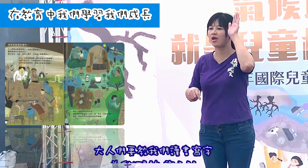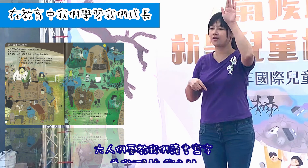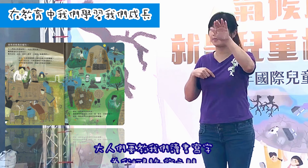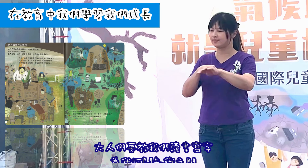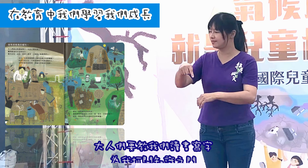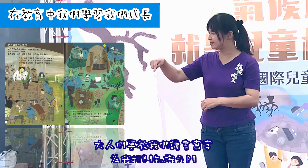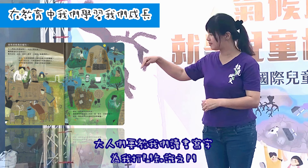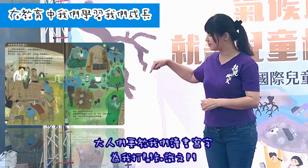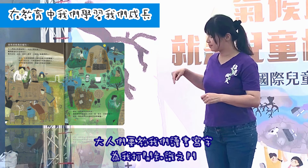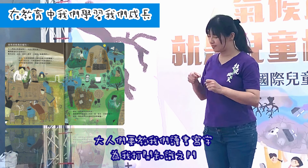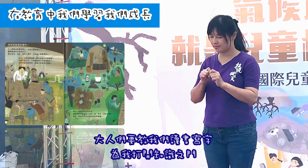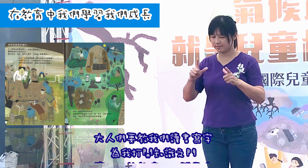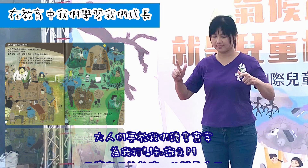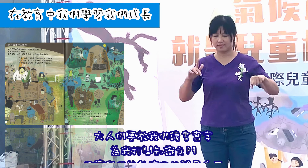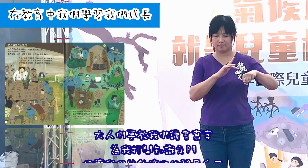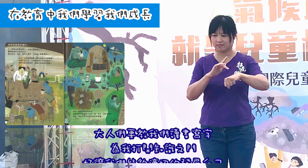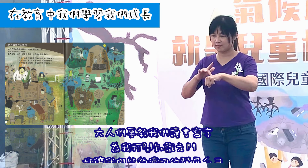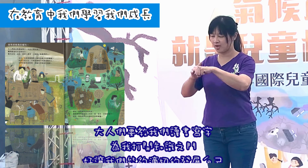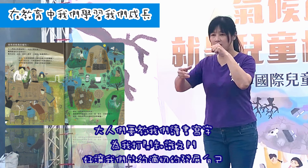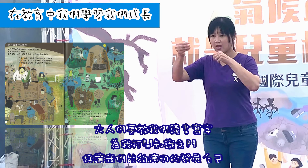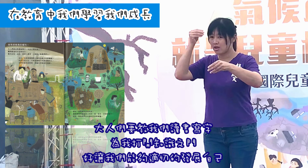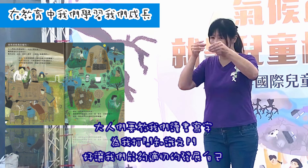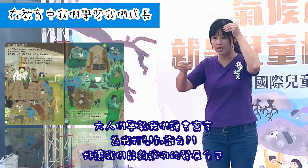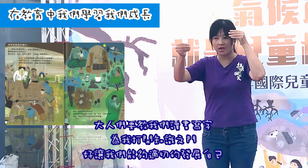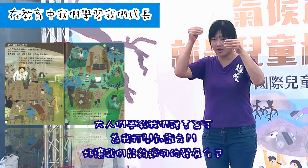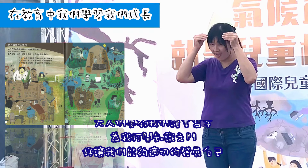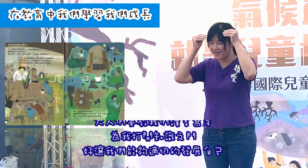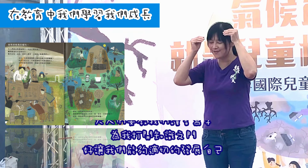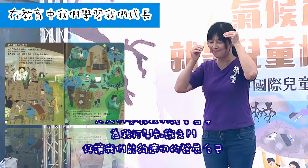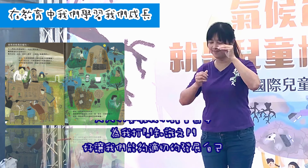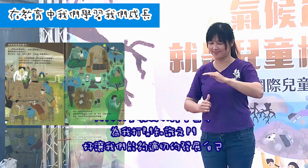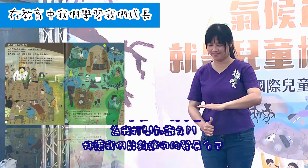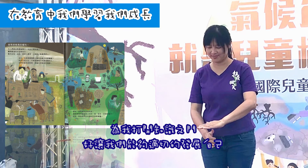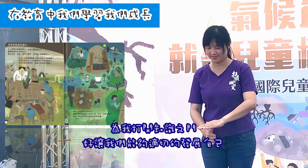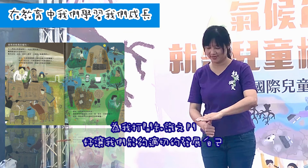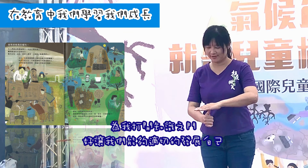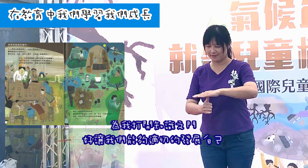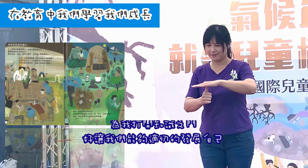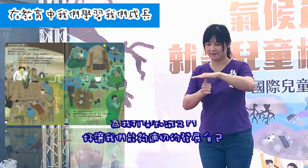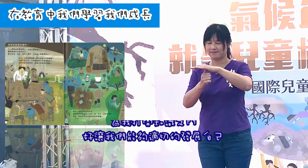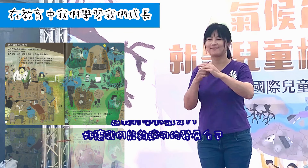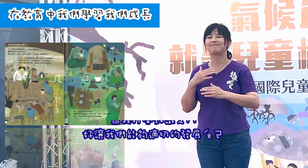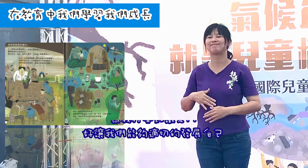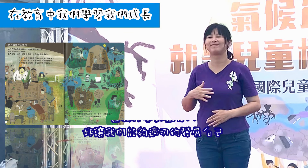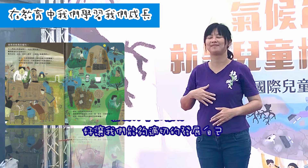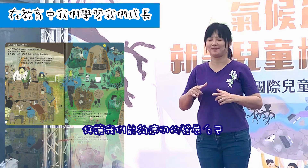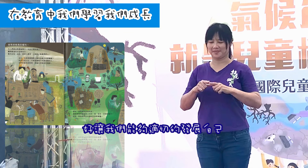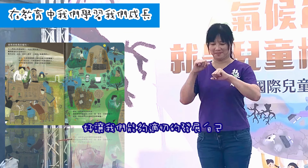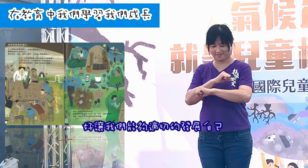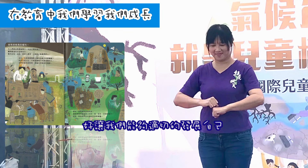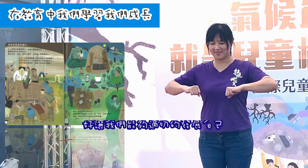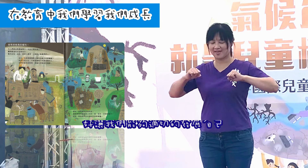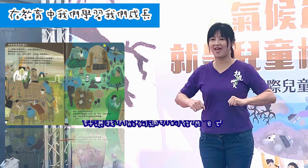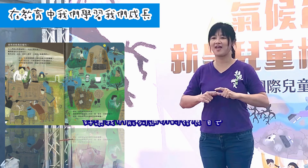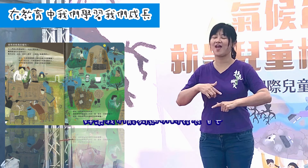字，为我们打开知识之门，好让我们能够适切